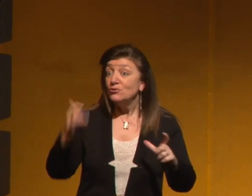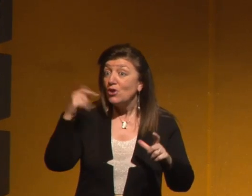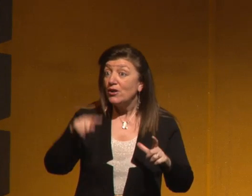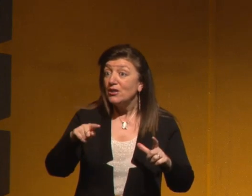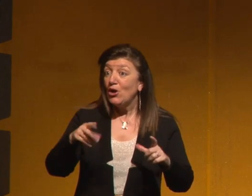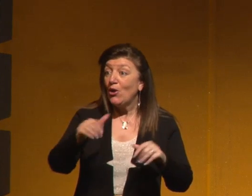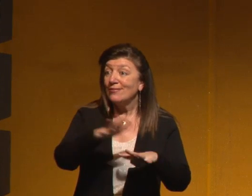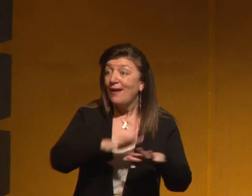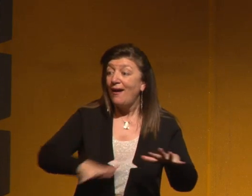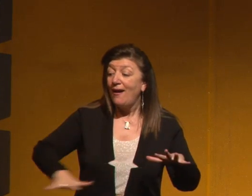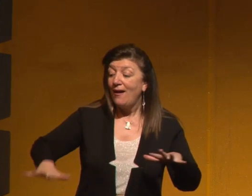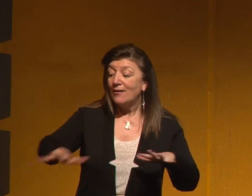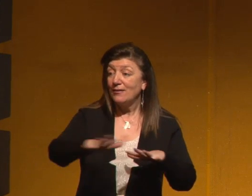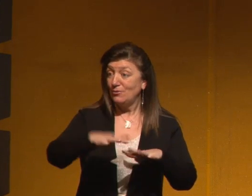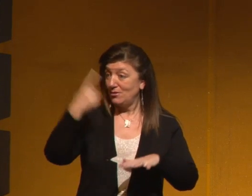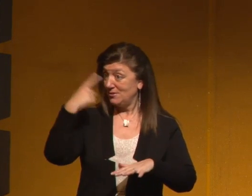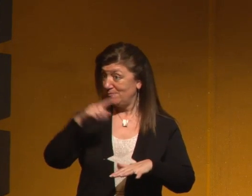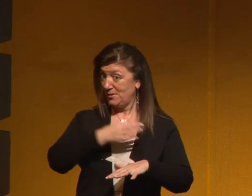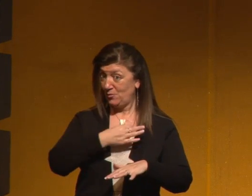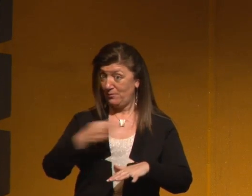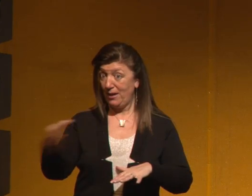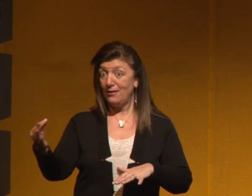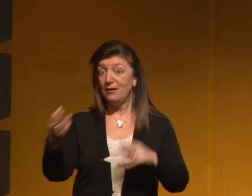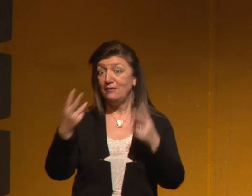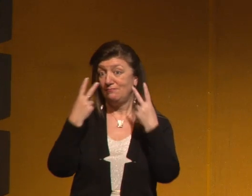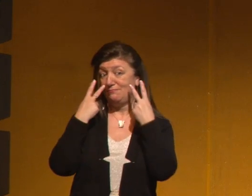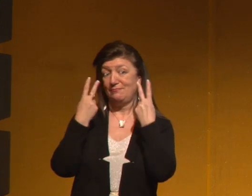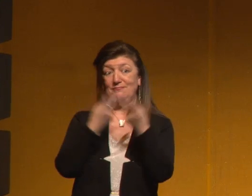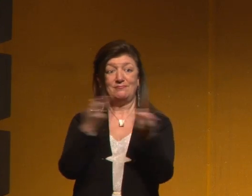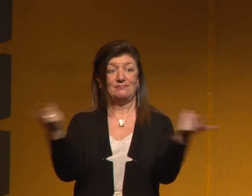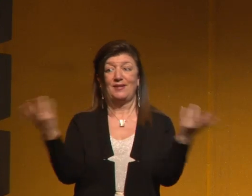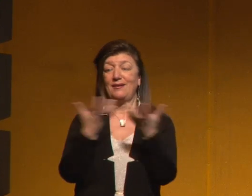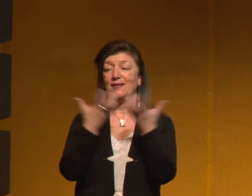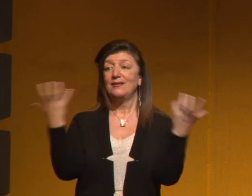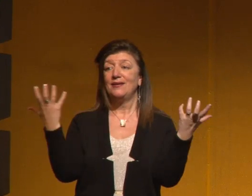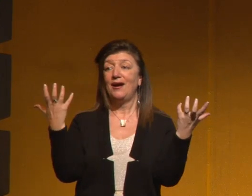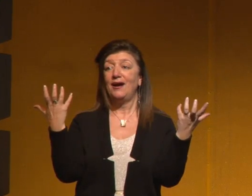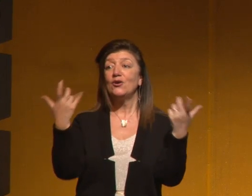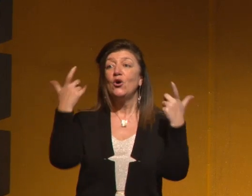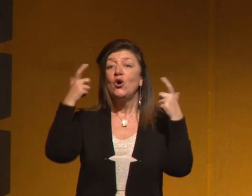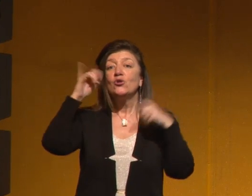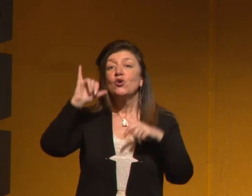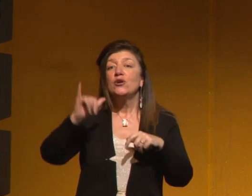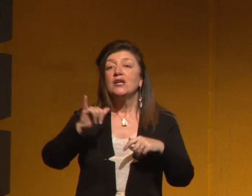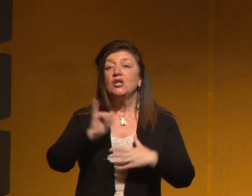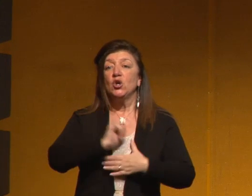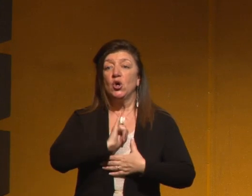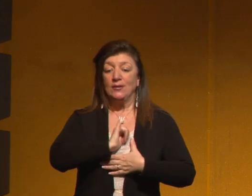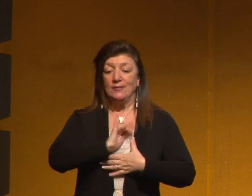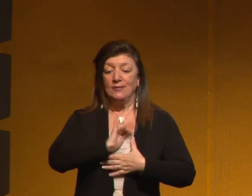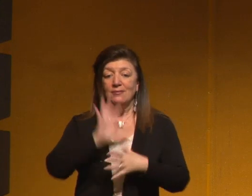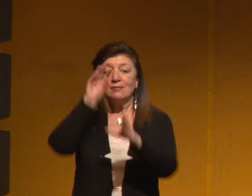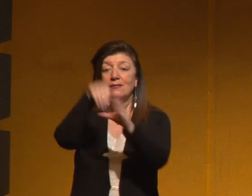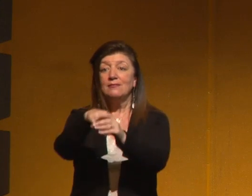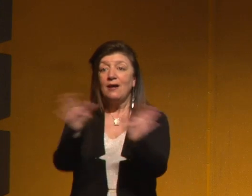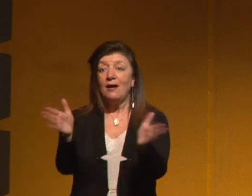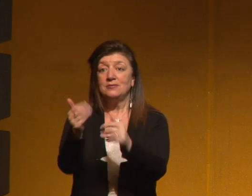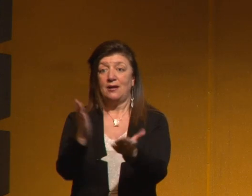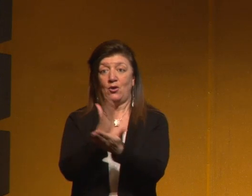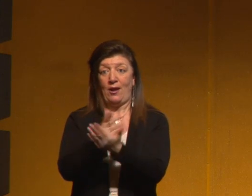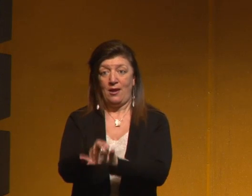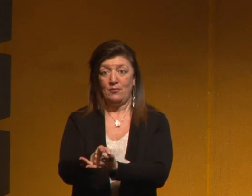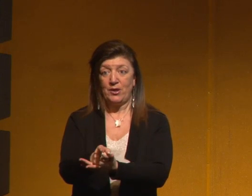lo sappiamo lo abbiamo visto anche oggi si identificano nel sa veramente il libro è ovviamente ho già al patto identitario